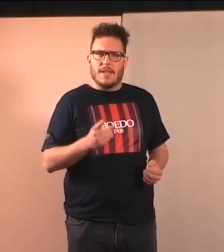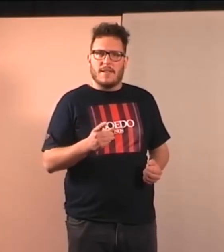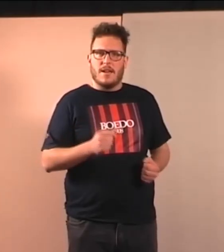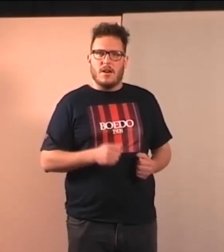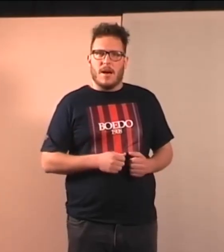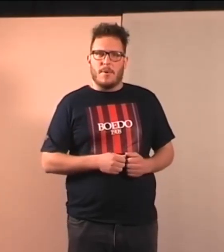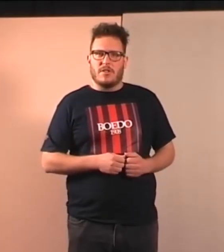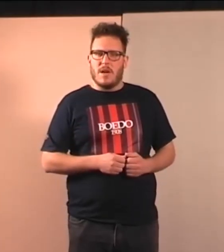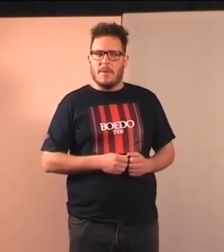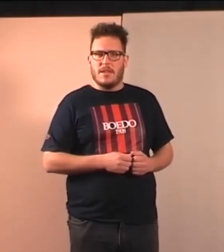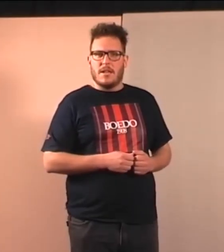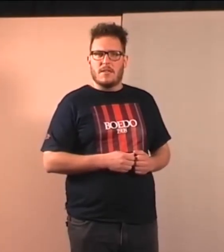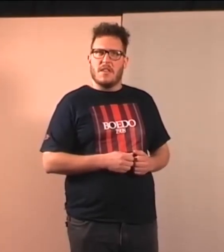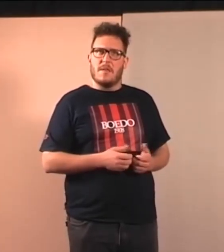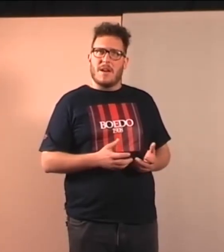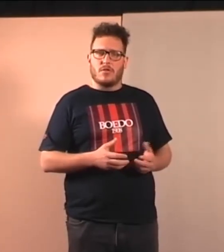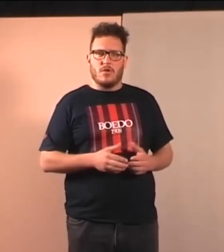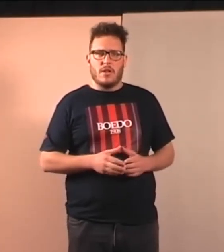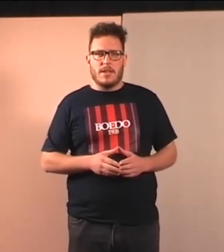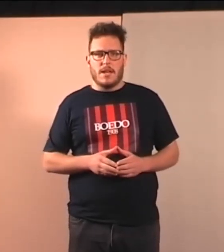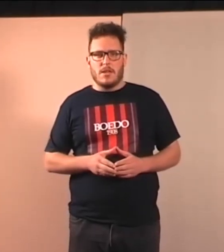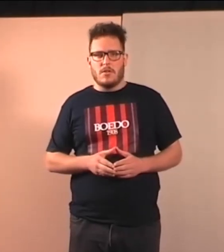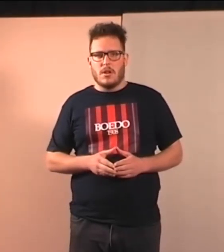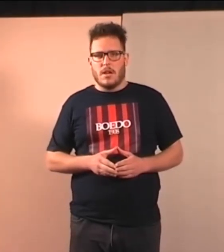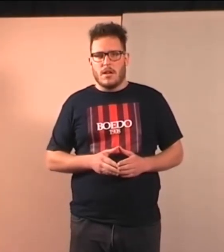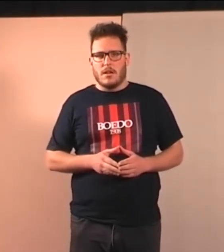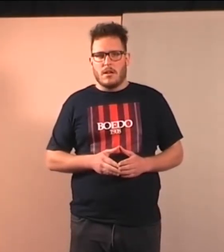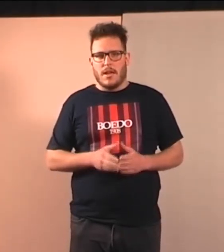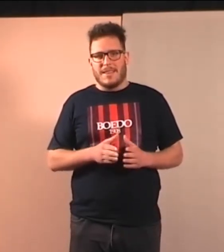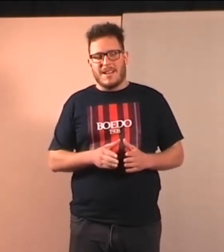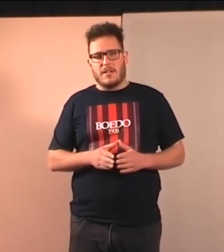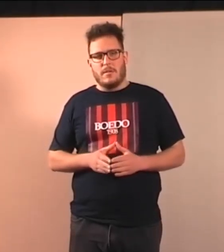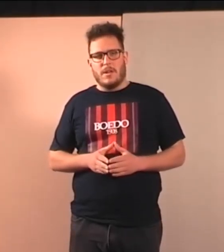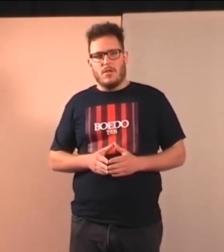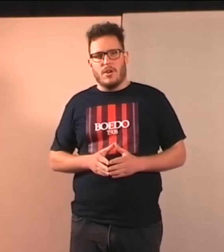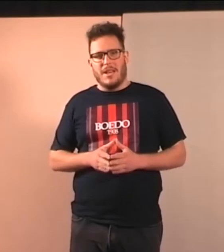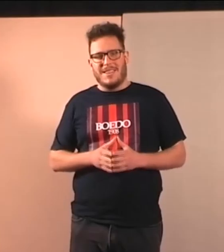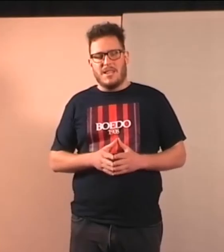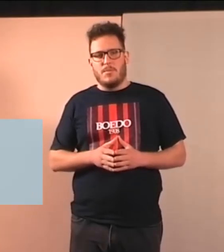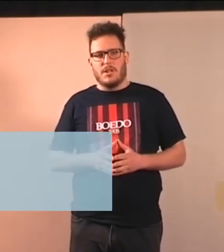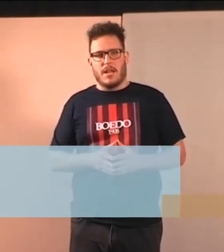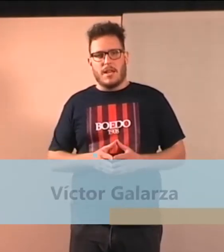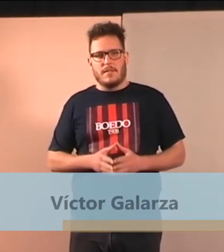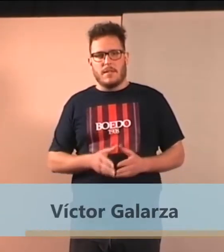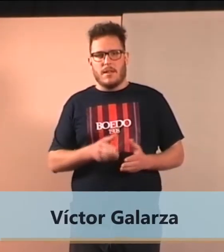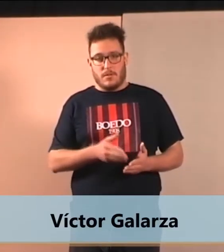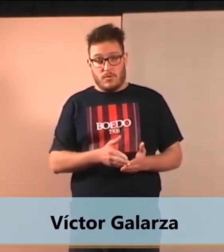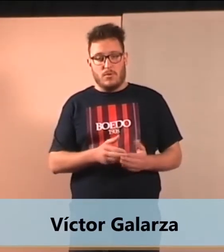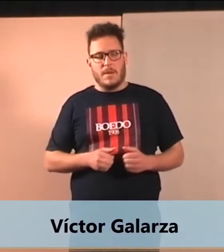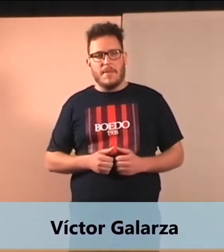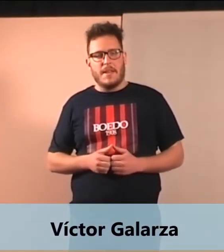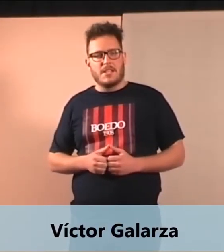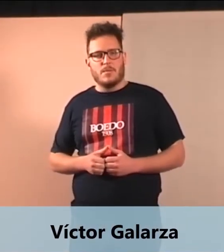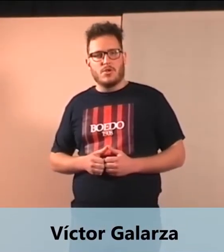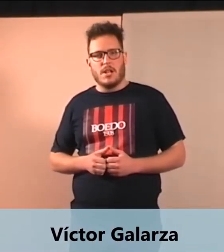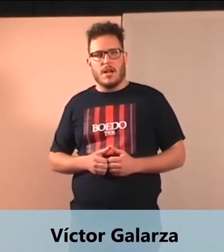Hace aproximadamente, desde marzo de este año Están recibiendo este tipo de ataques justamente en la chamullera